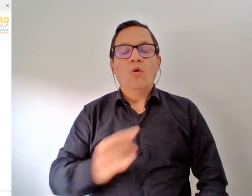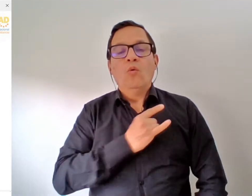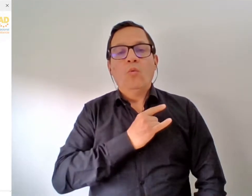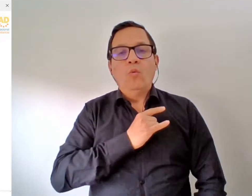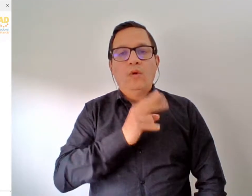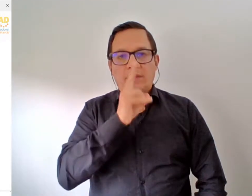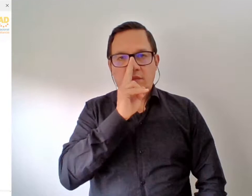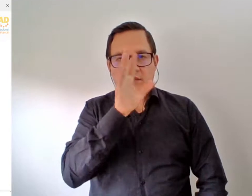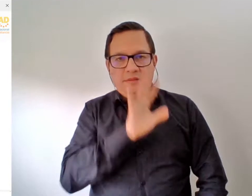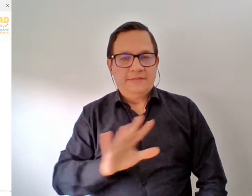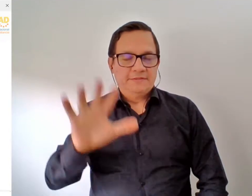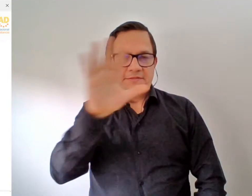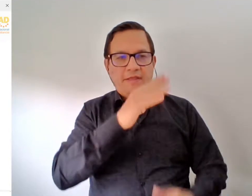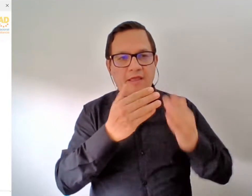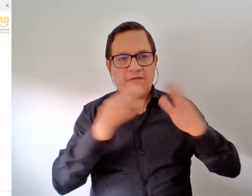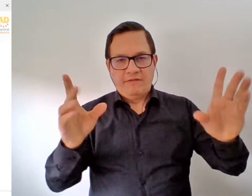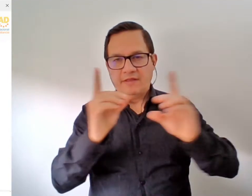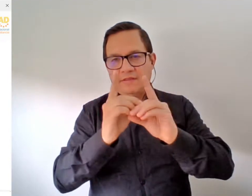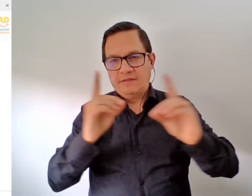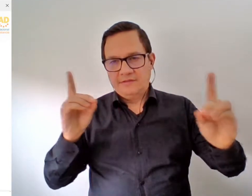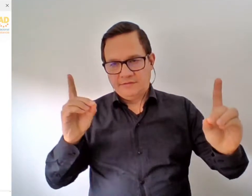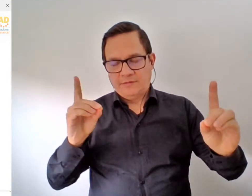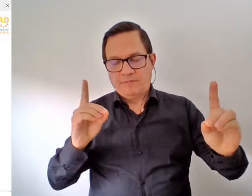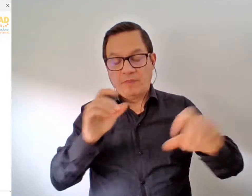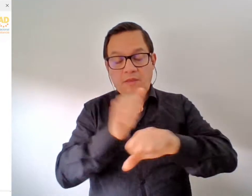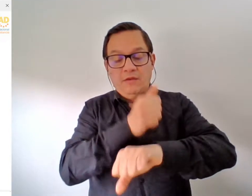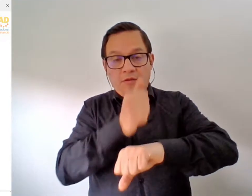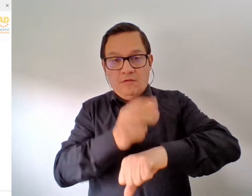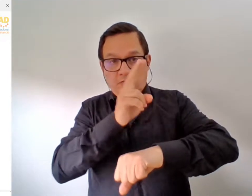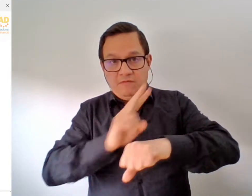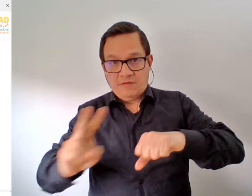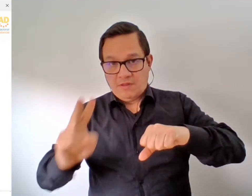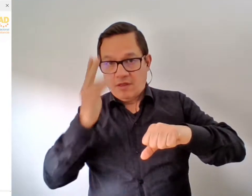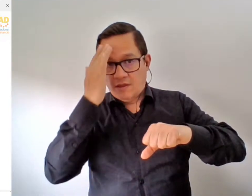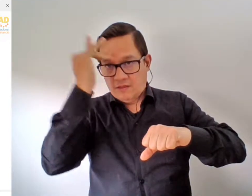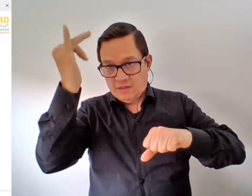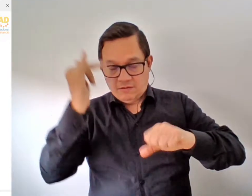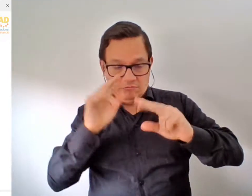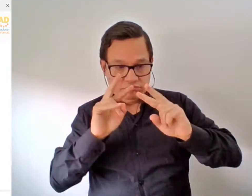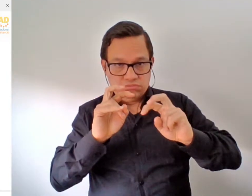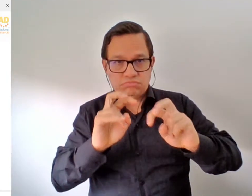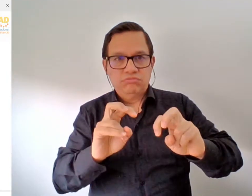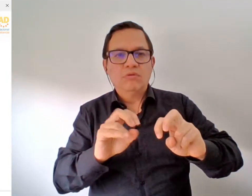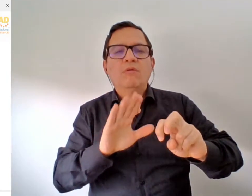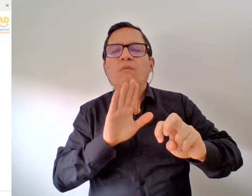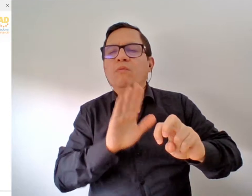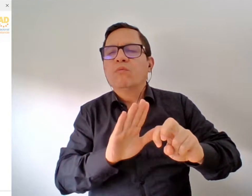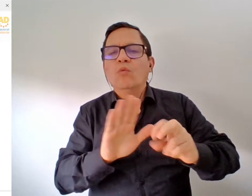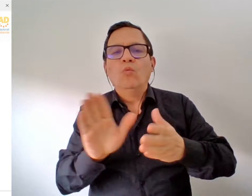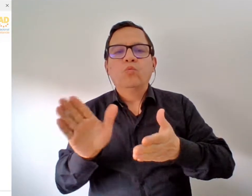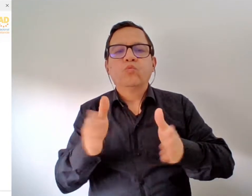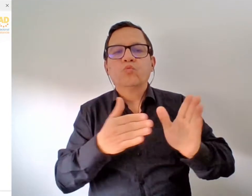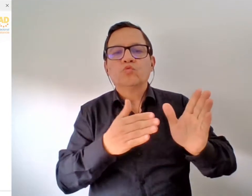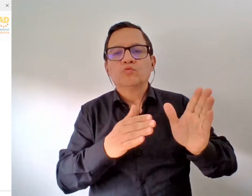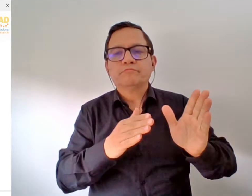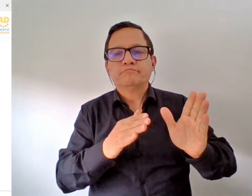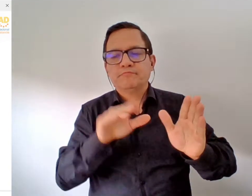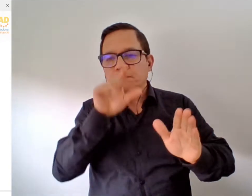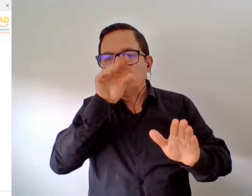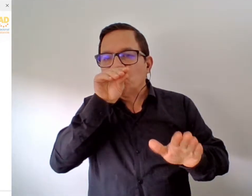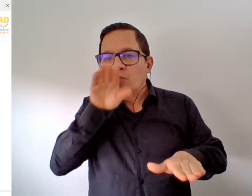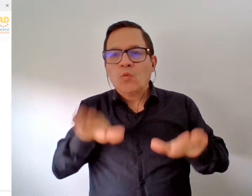Universidad Nacional Abierta y a Distancia Vicerrectoría Académica y de Investigación Curso, Linux.